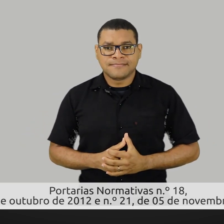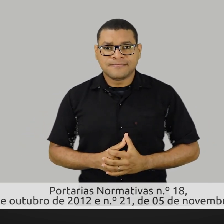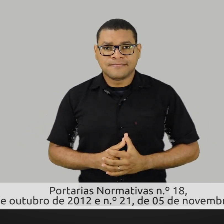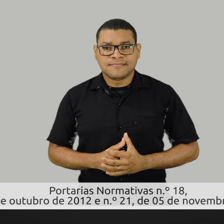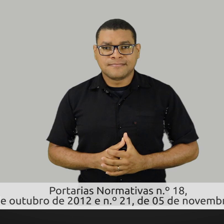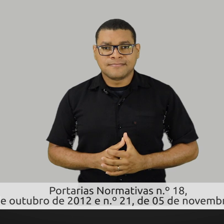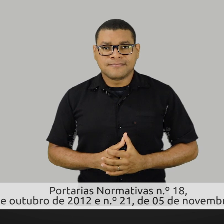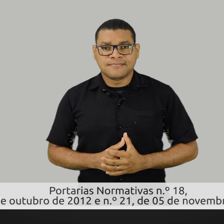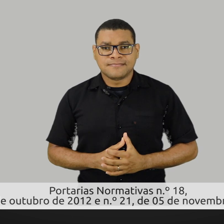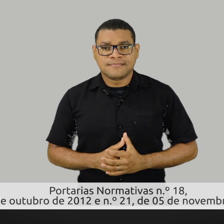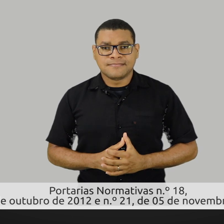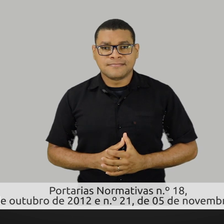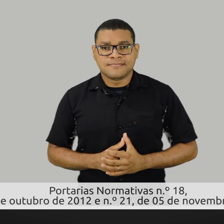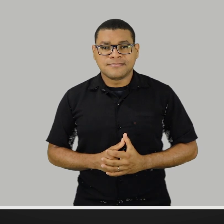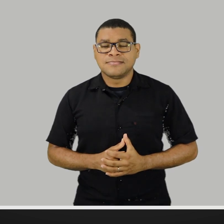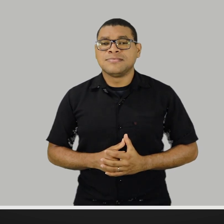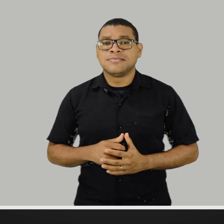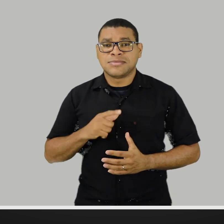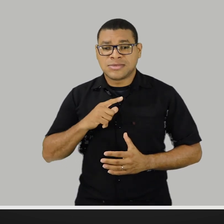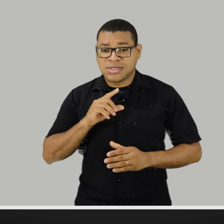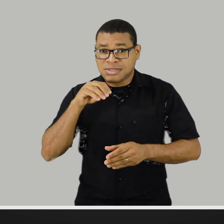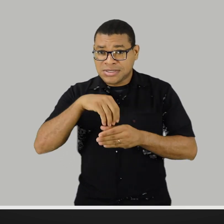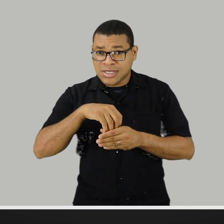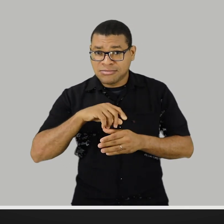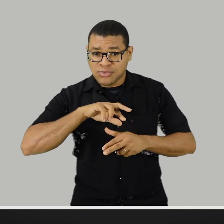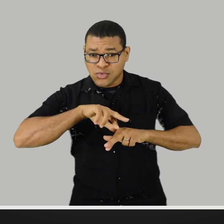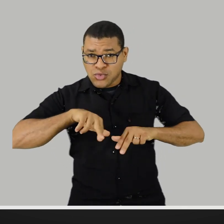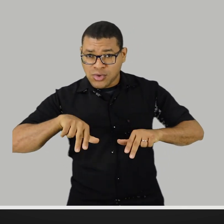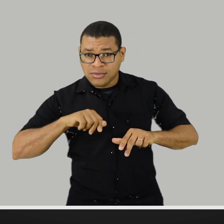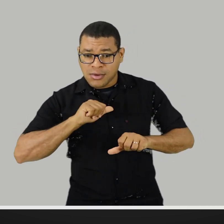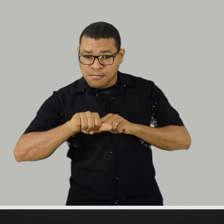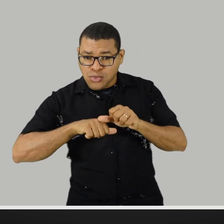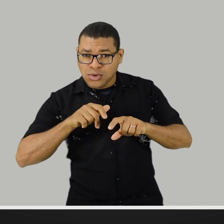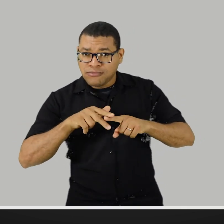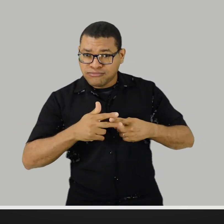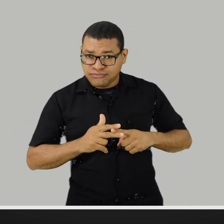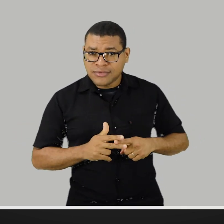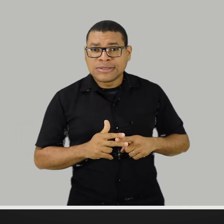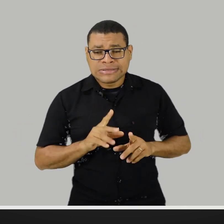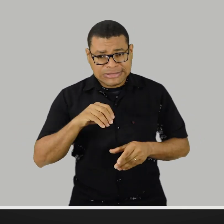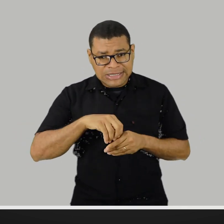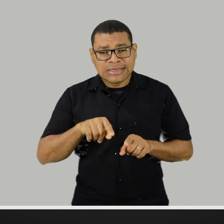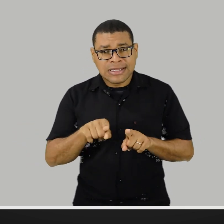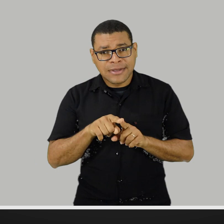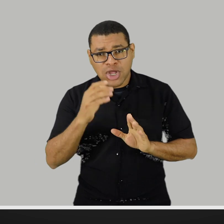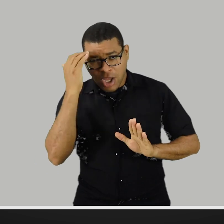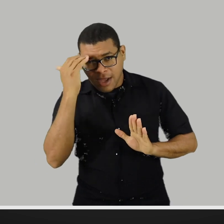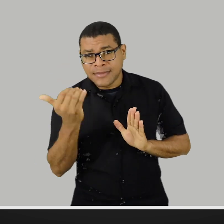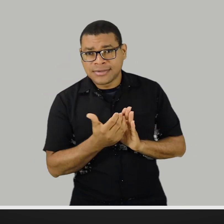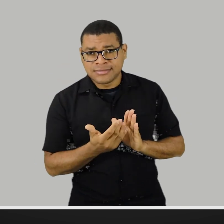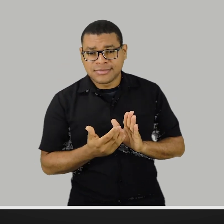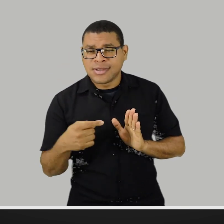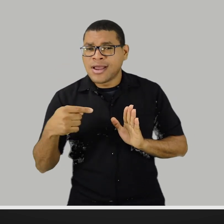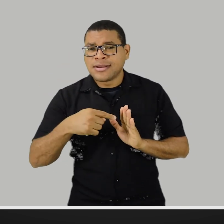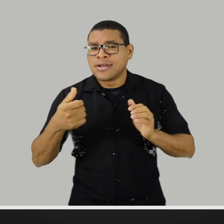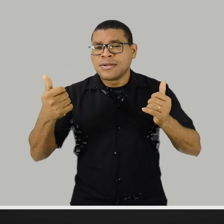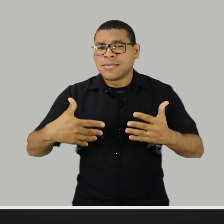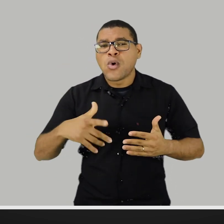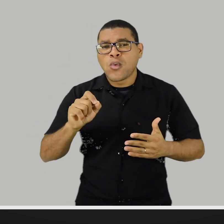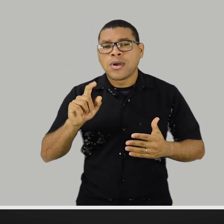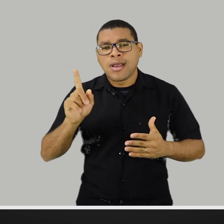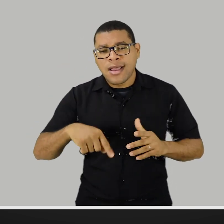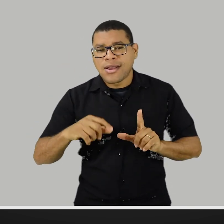de cinco de novembro de 2012 e todas as suas respectivas alterações os quais dispõe sobre a implementação